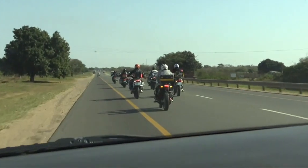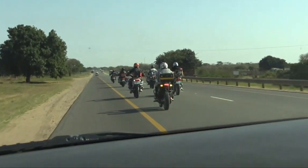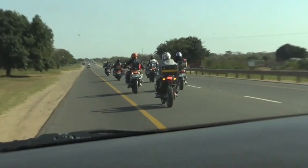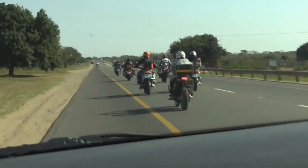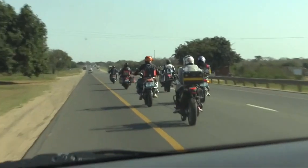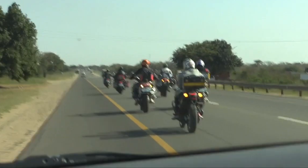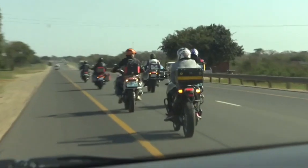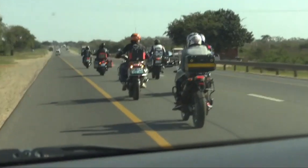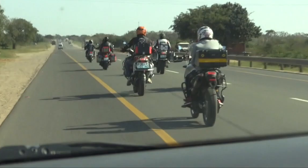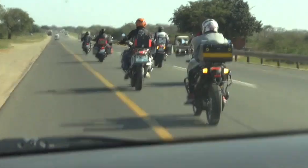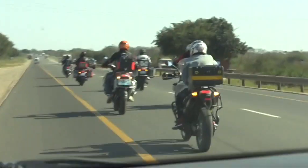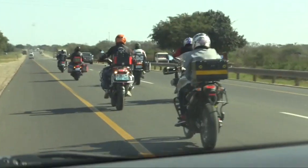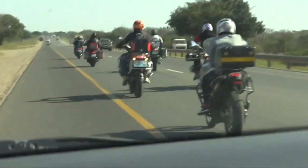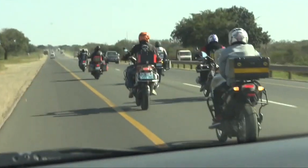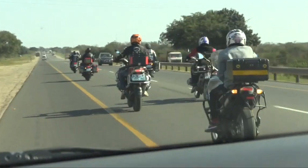Música